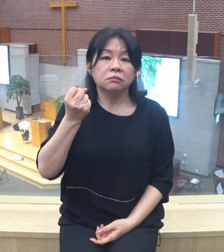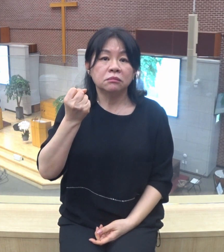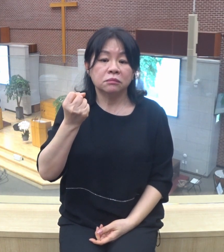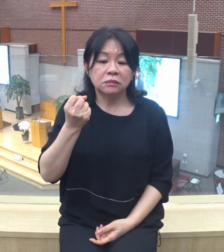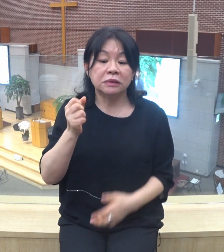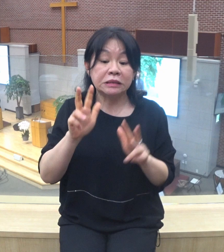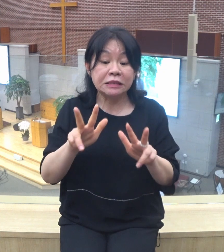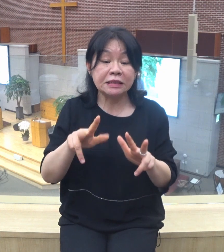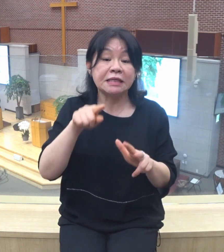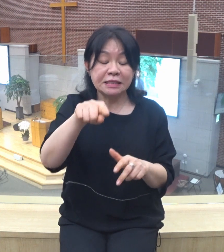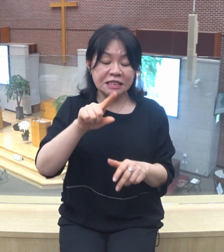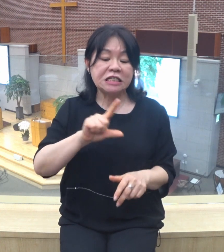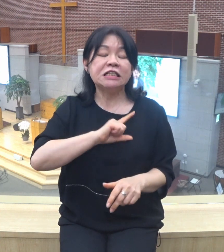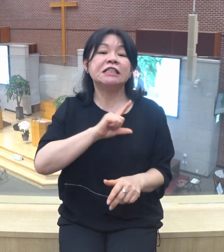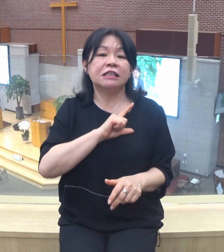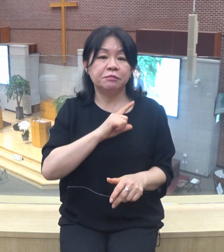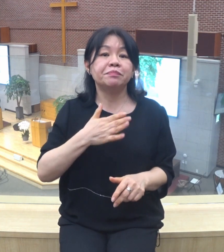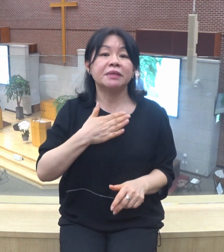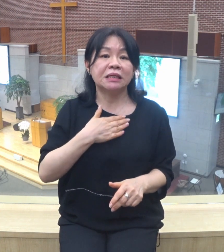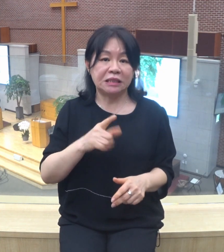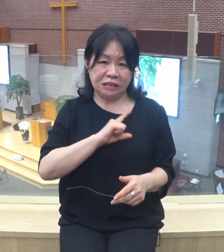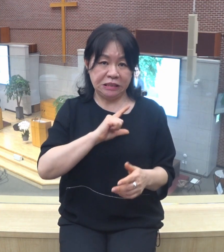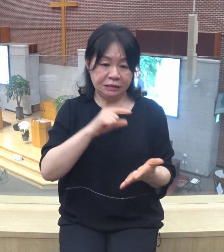자, 이제 자기의 이름을 넣어서